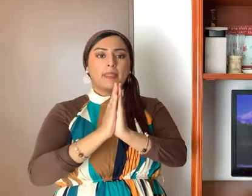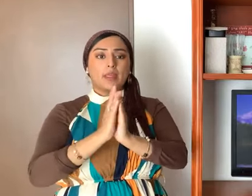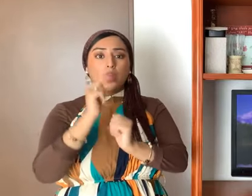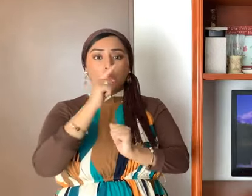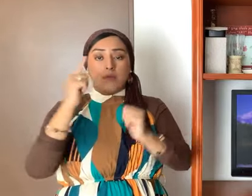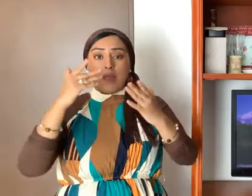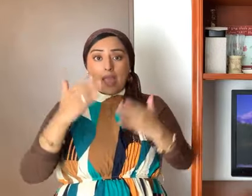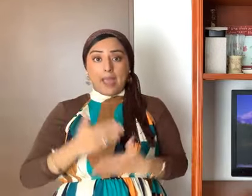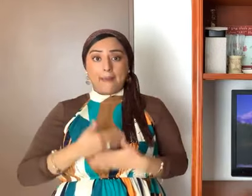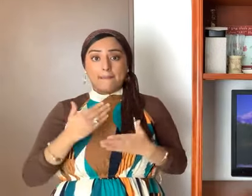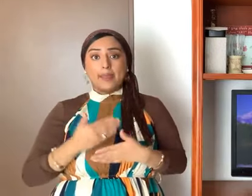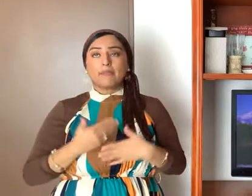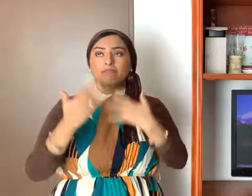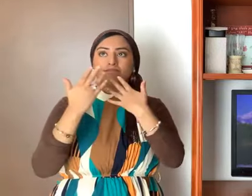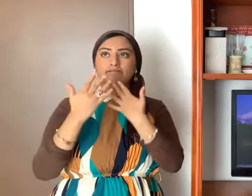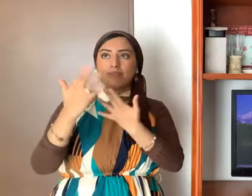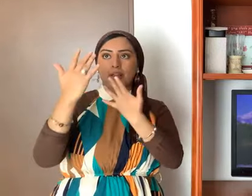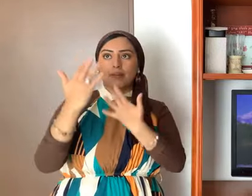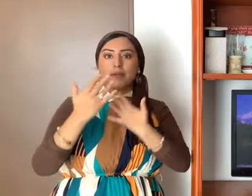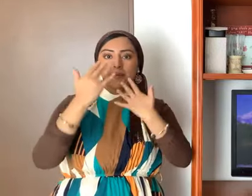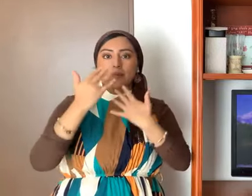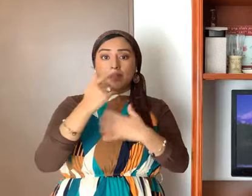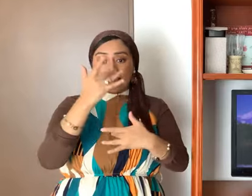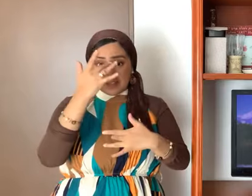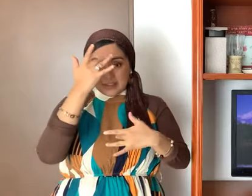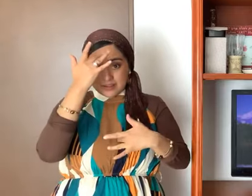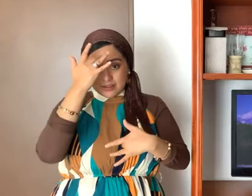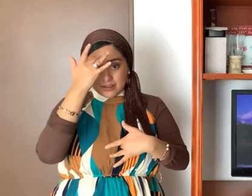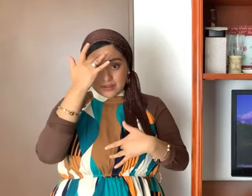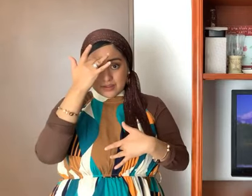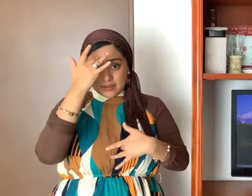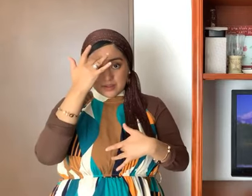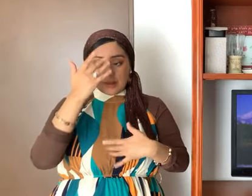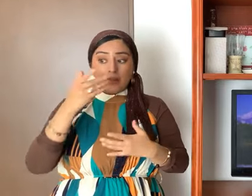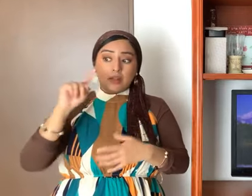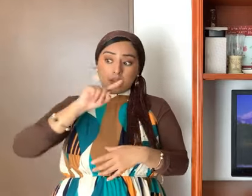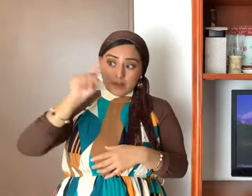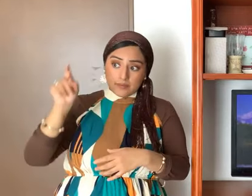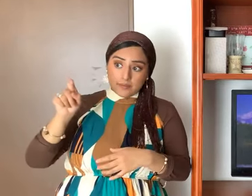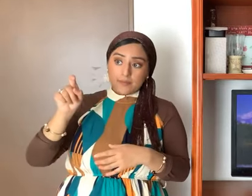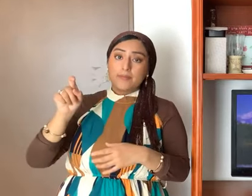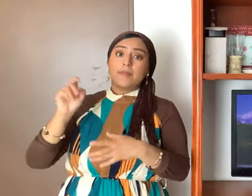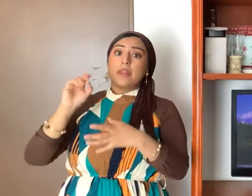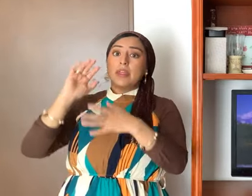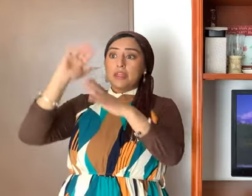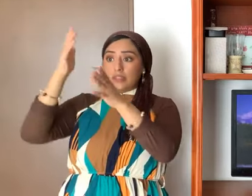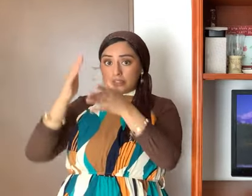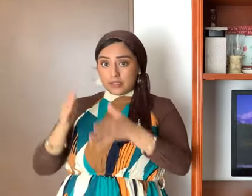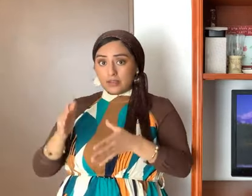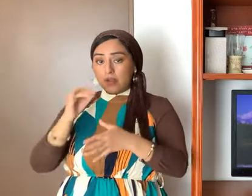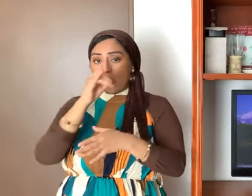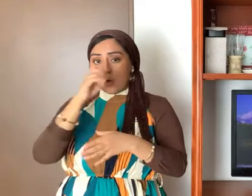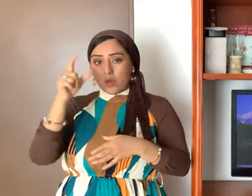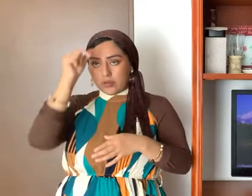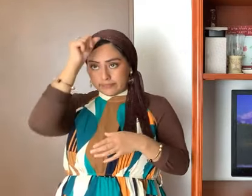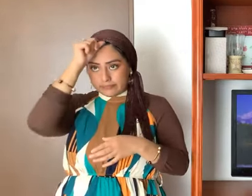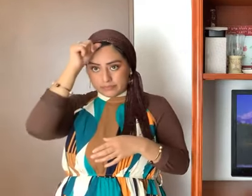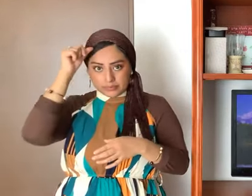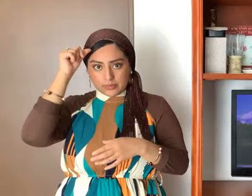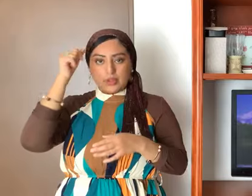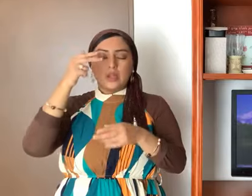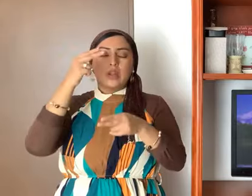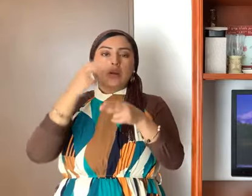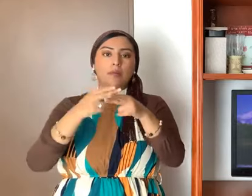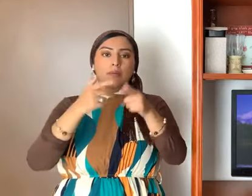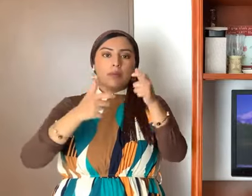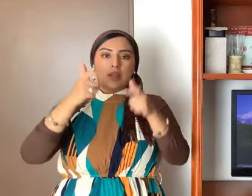alguno alegre? Cante jalel. ¿Está alguno enfermo entre vosotros? Llame a los ancianos de la Keilah y oren por él, ungiéndole con aceite en el